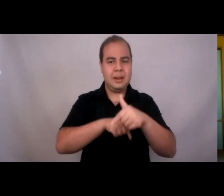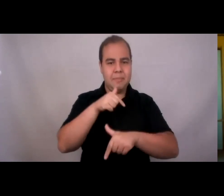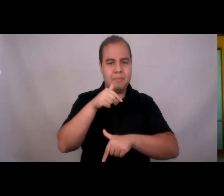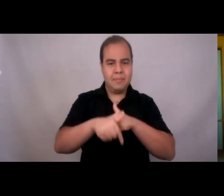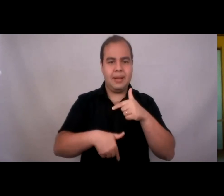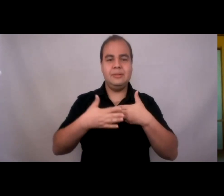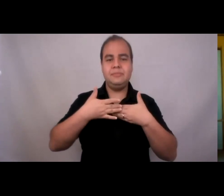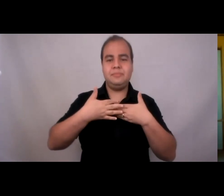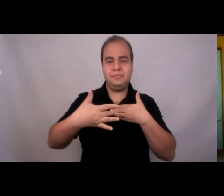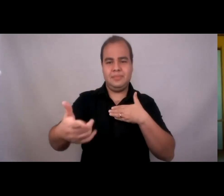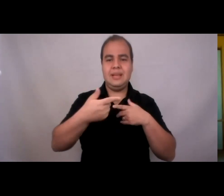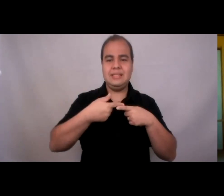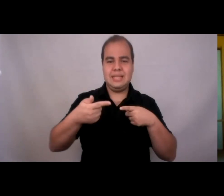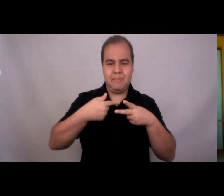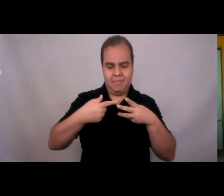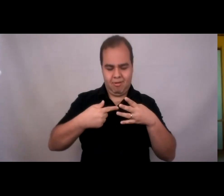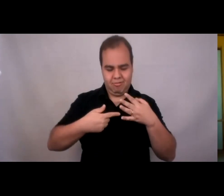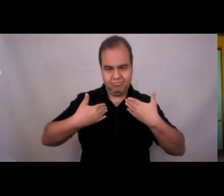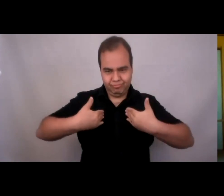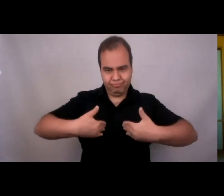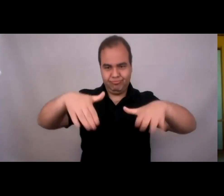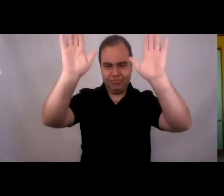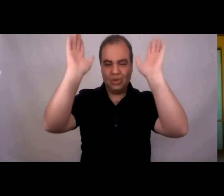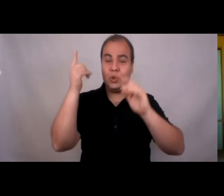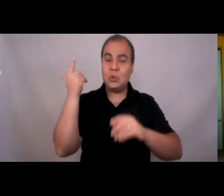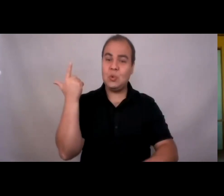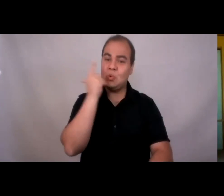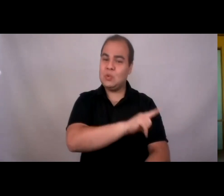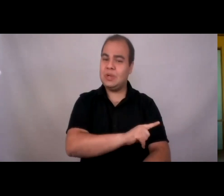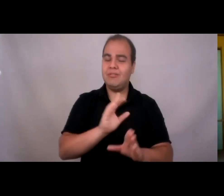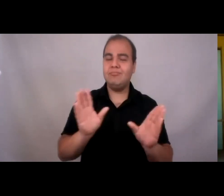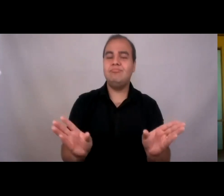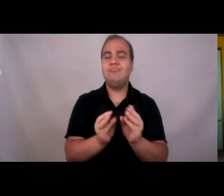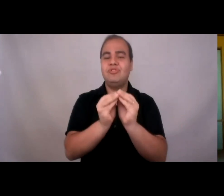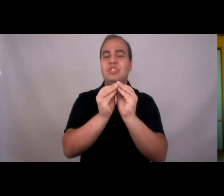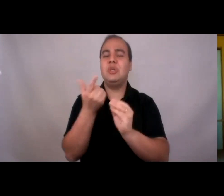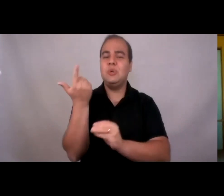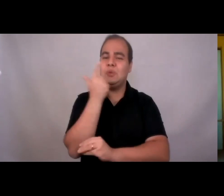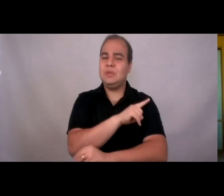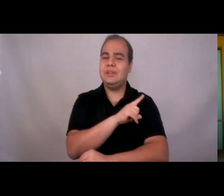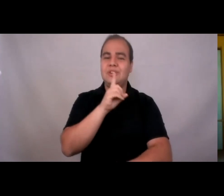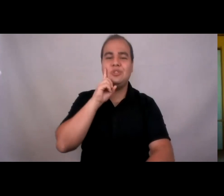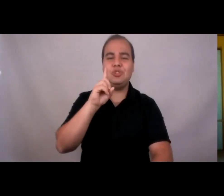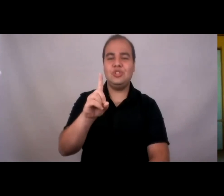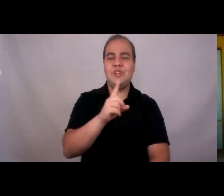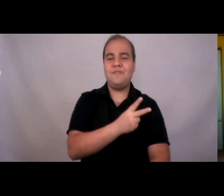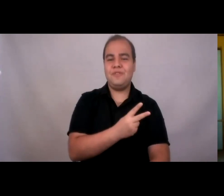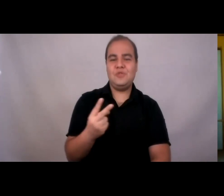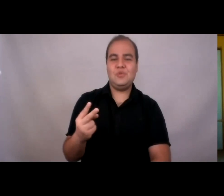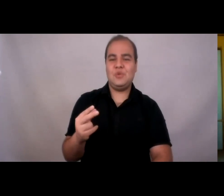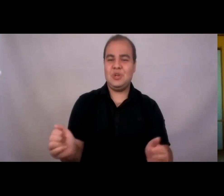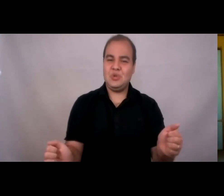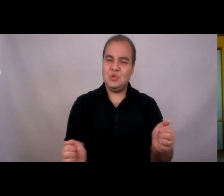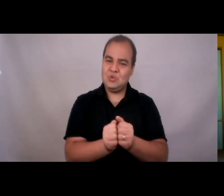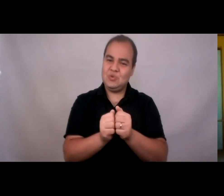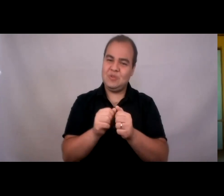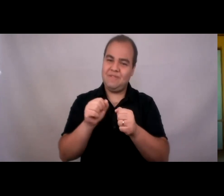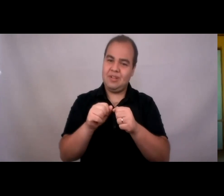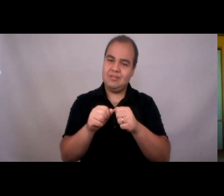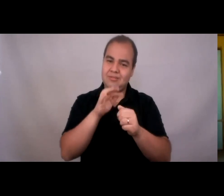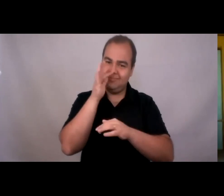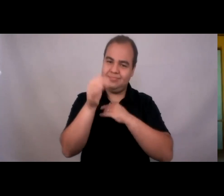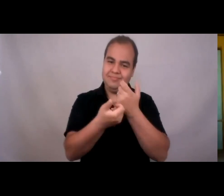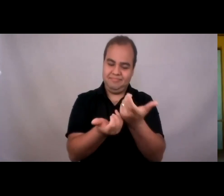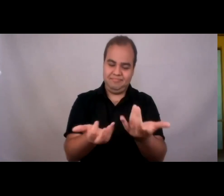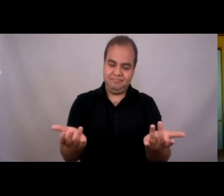próximas semanas aí até a gente conseguir fechar essa implantação e dia 22 estar junto para fazer o plantio e a